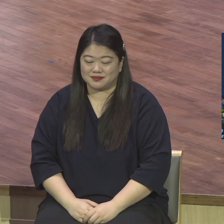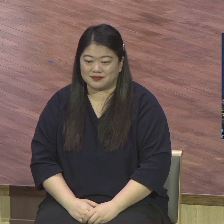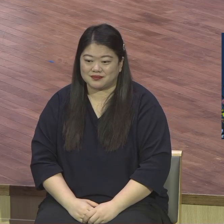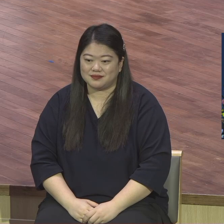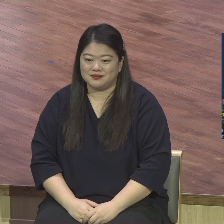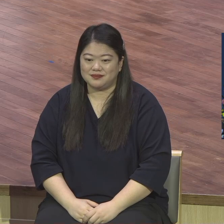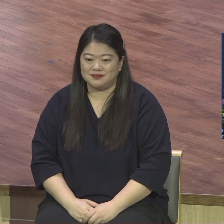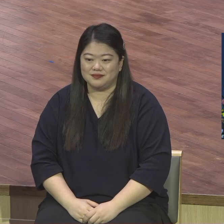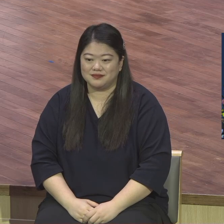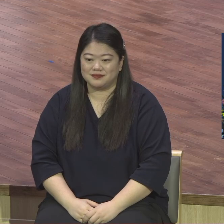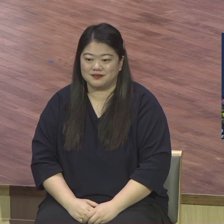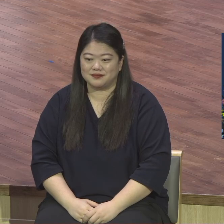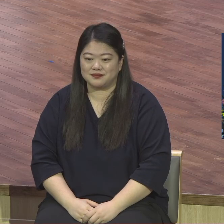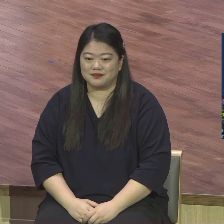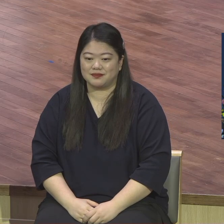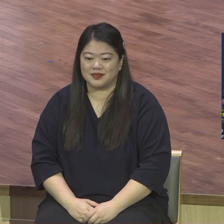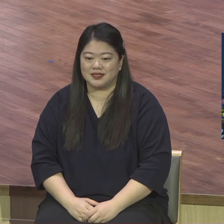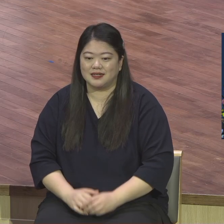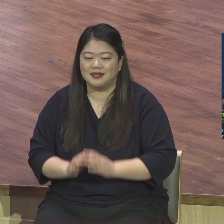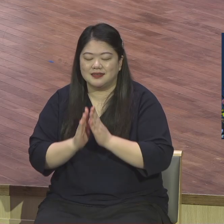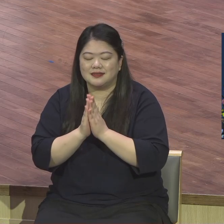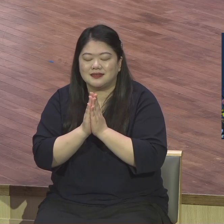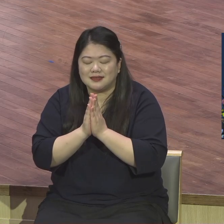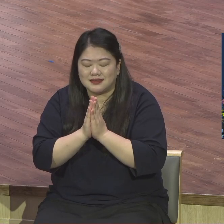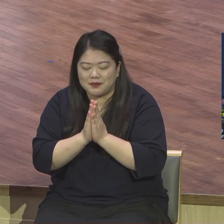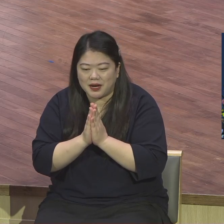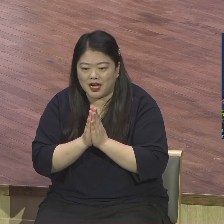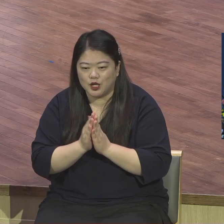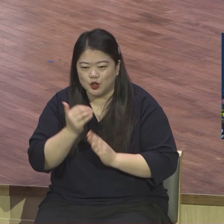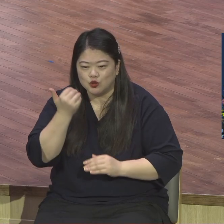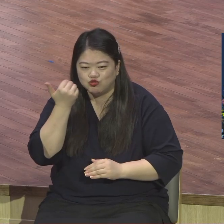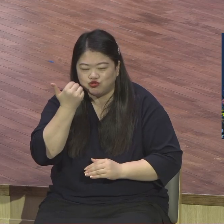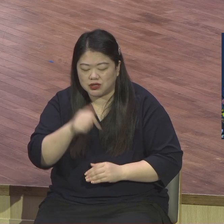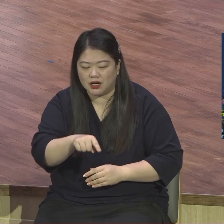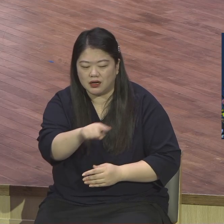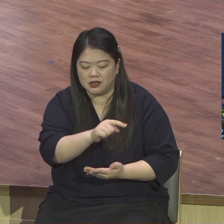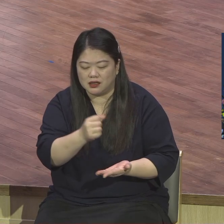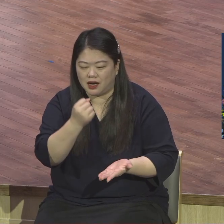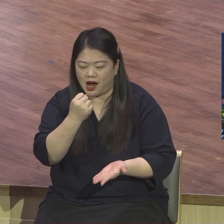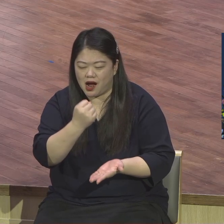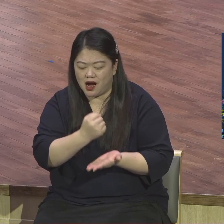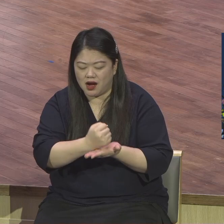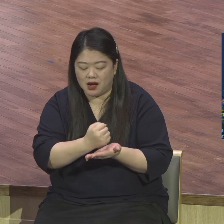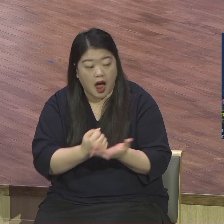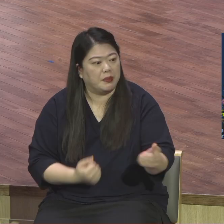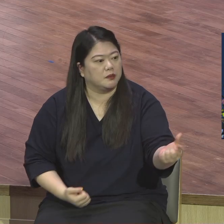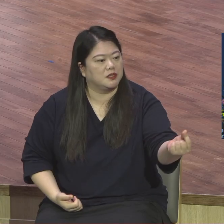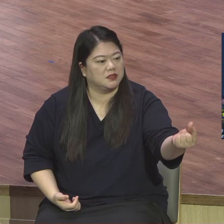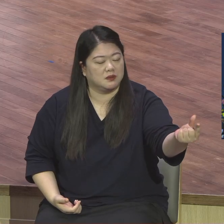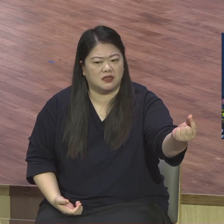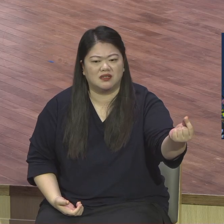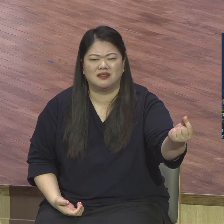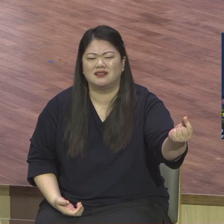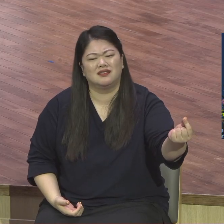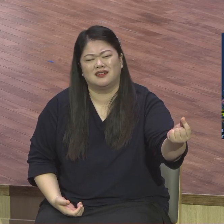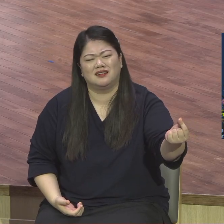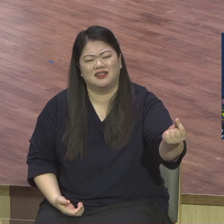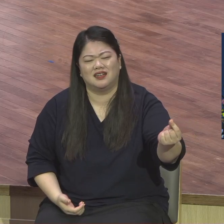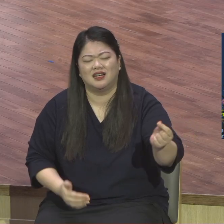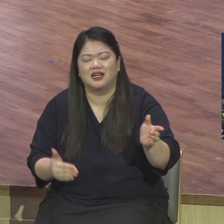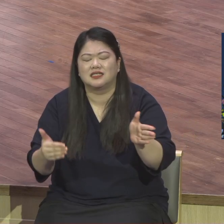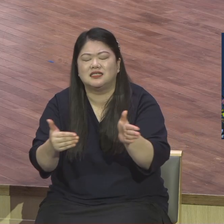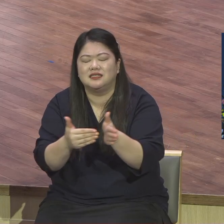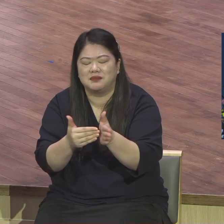됩니다. 절대 부정적 분위기에 휘둘리지 마세요. 부정적인 사람하고 만들지 마세요.